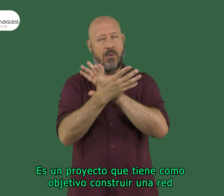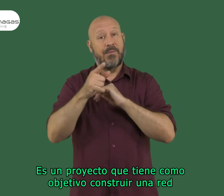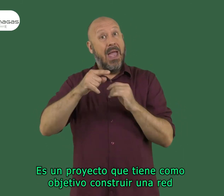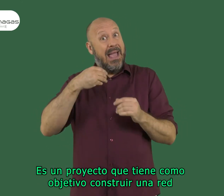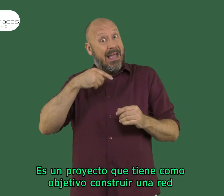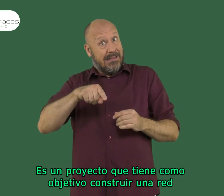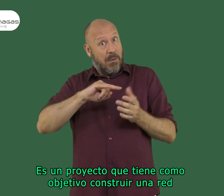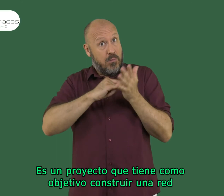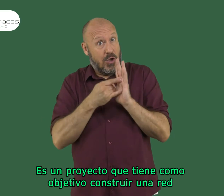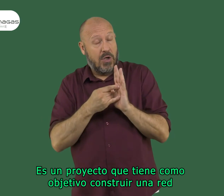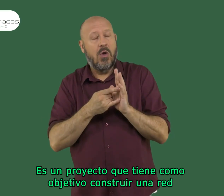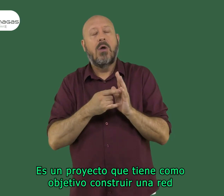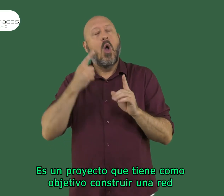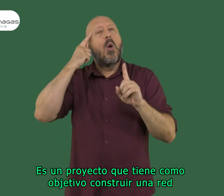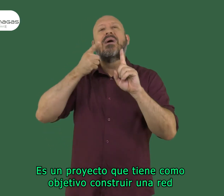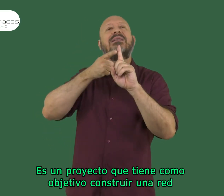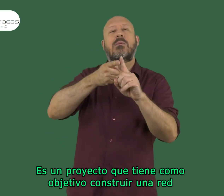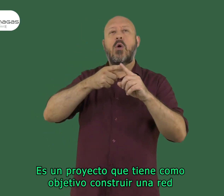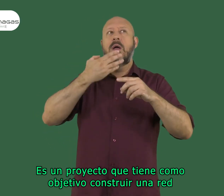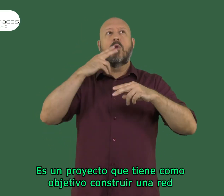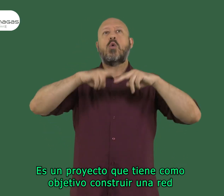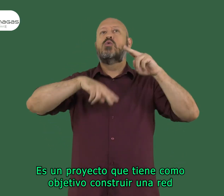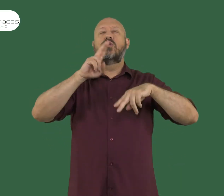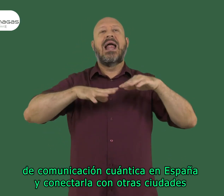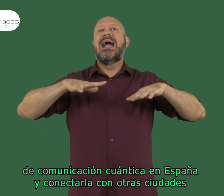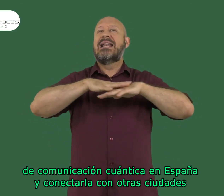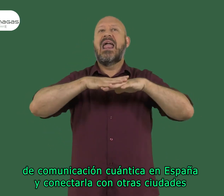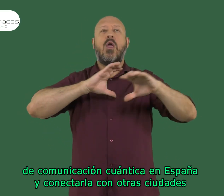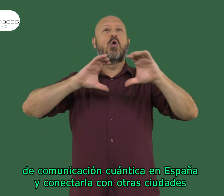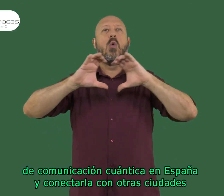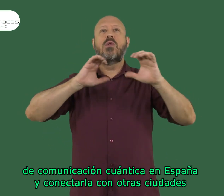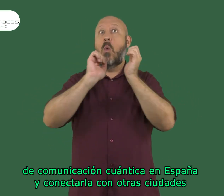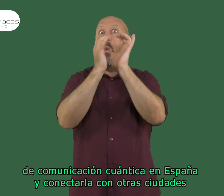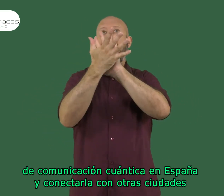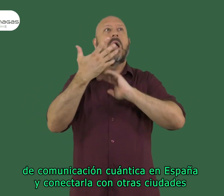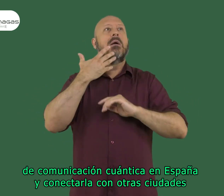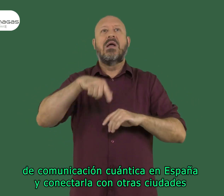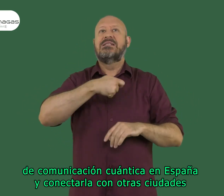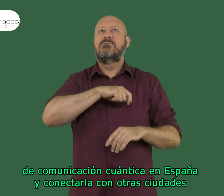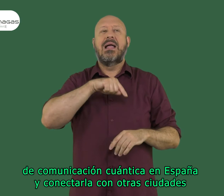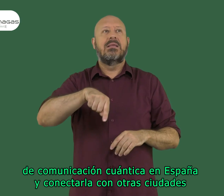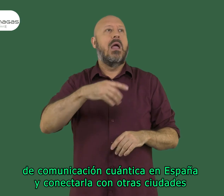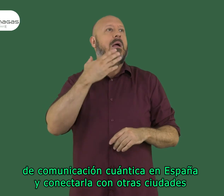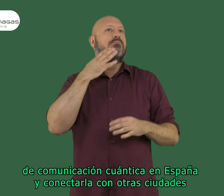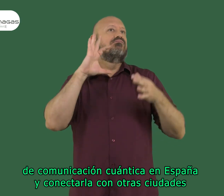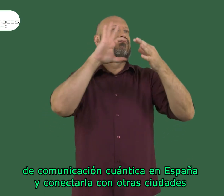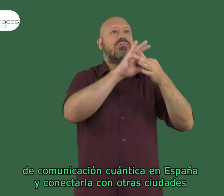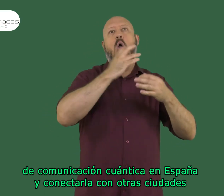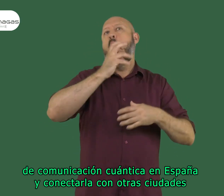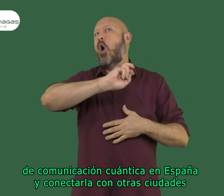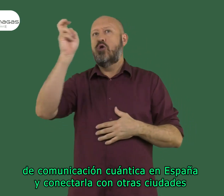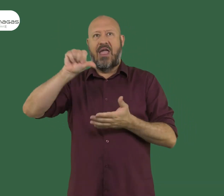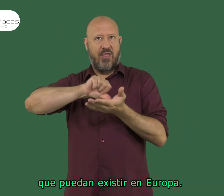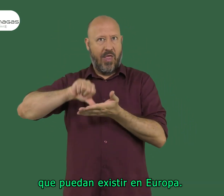un proyecto que tiene como objetivo pues construir una red de comunicación cuántica en España y conectarla con